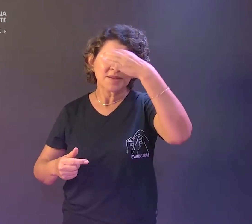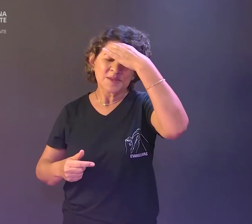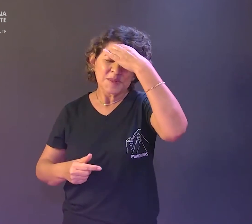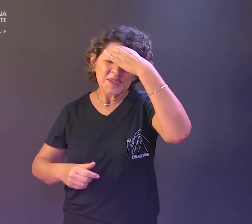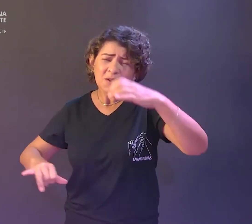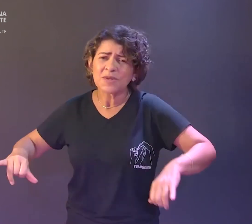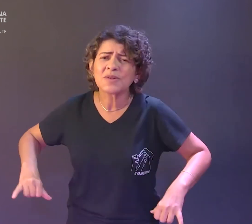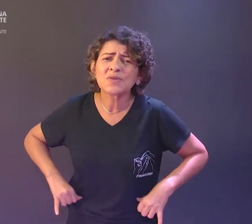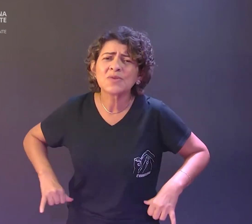outros ao nosso redor.